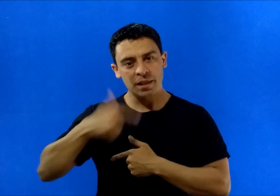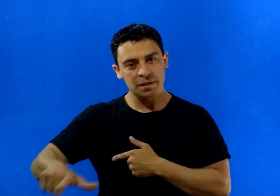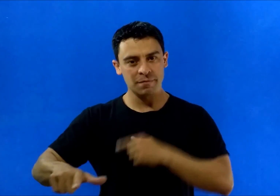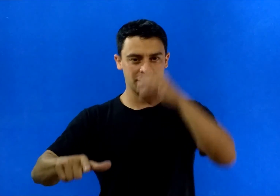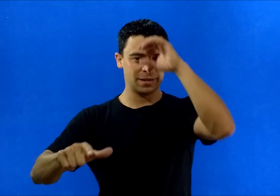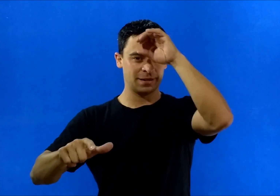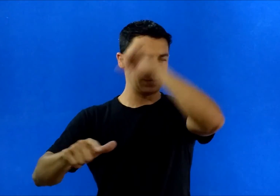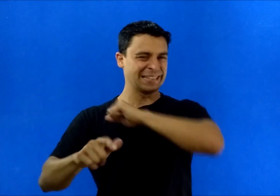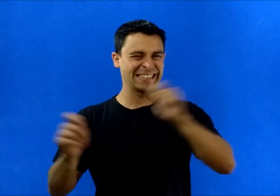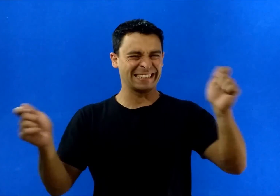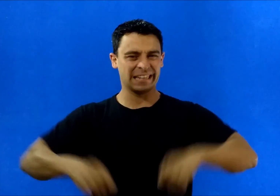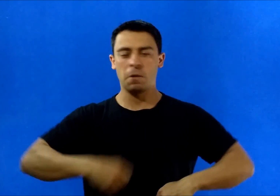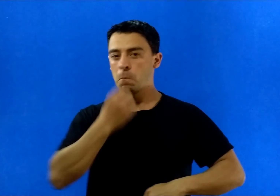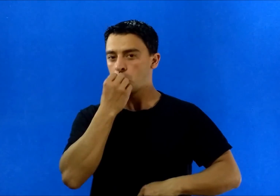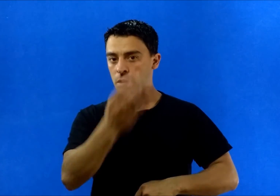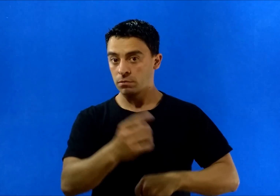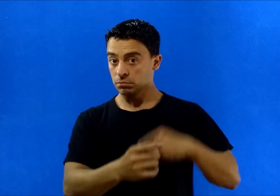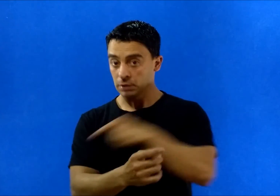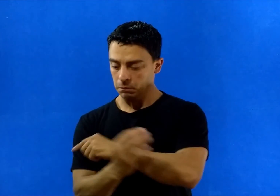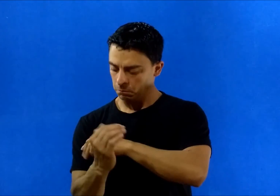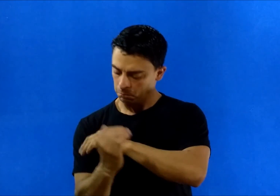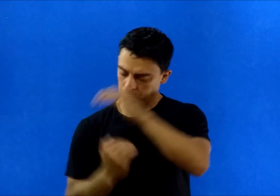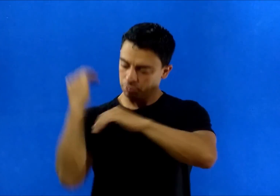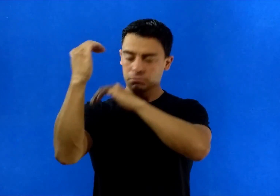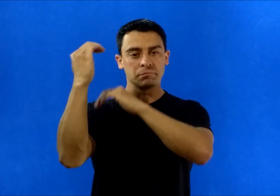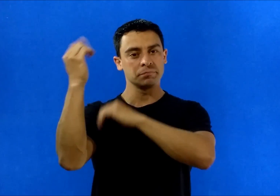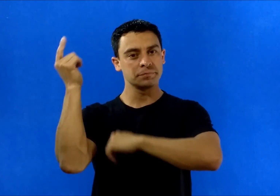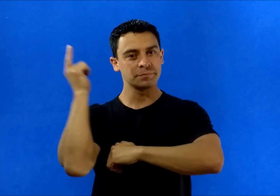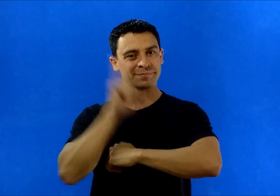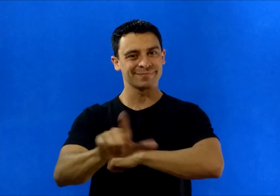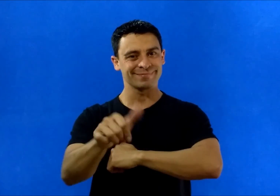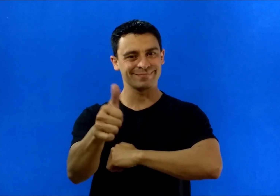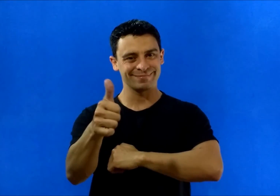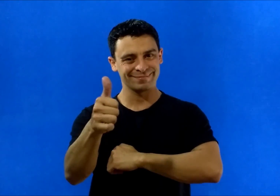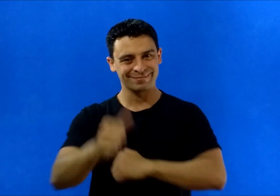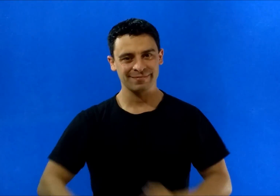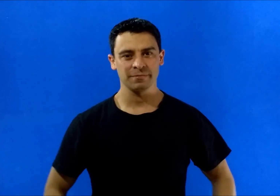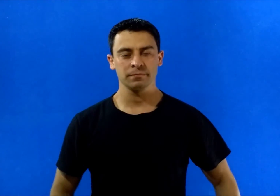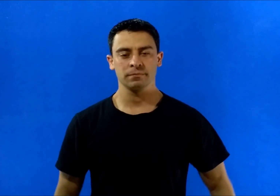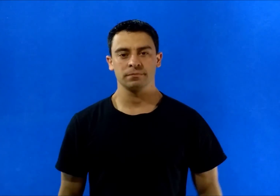sempre tem esse contato, ele conseguirá aprender bem sua língua. E ele terá um bom progresso.